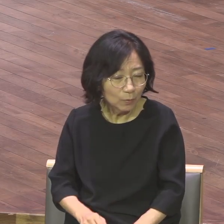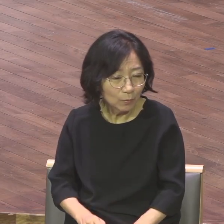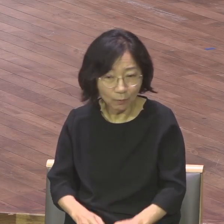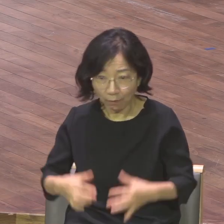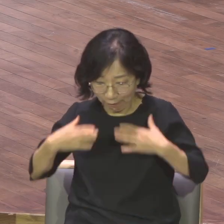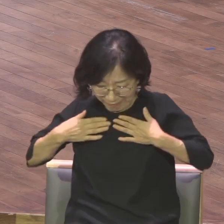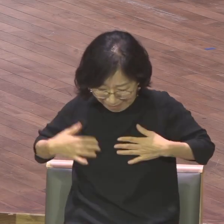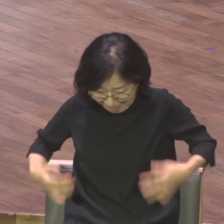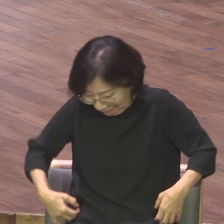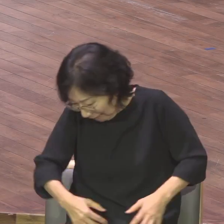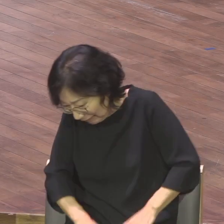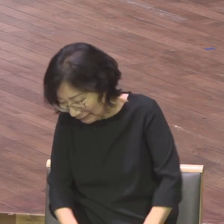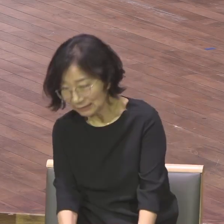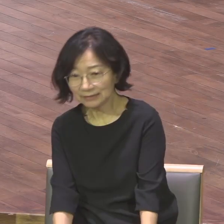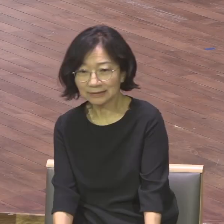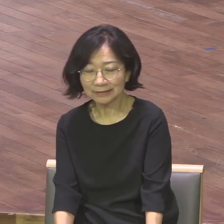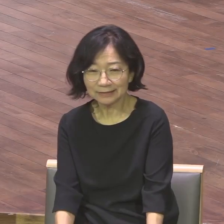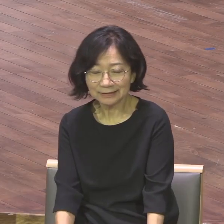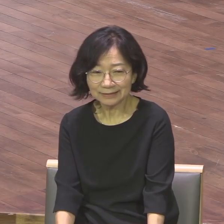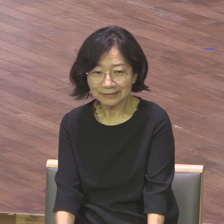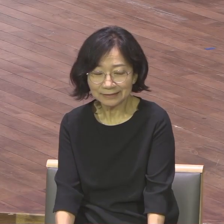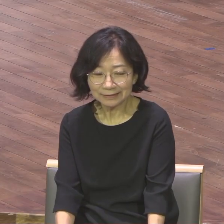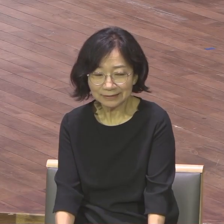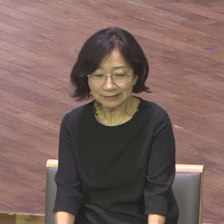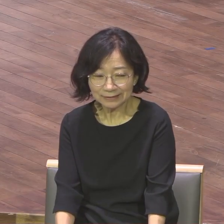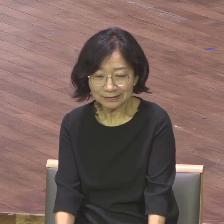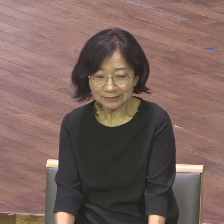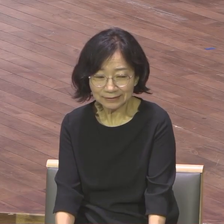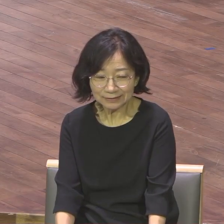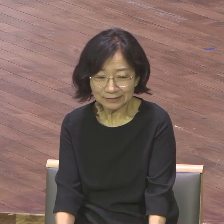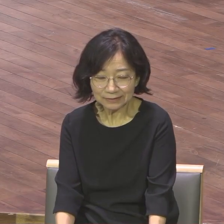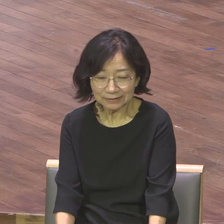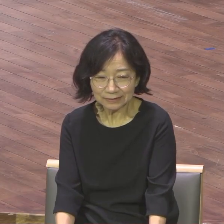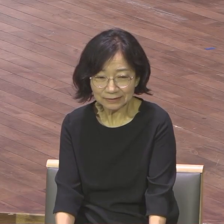다 뒤져보니까 성경의